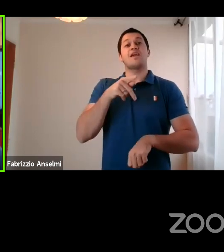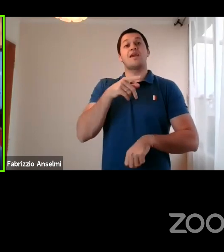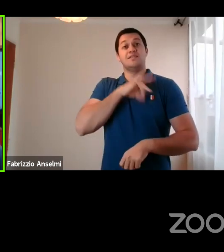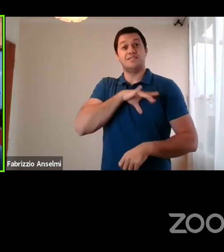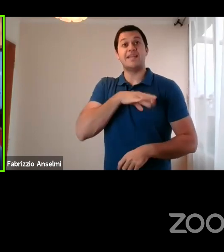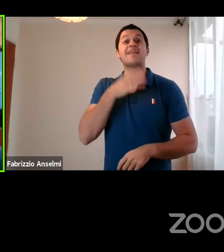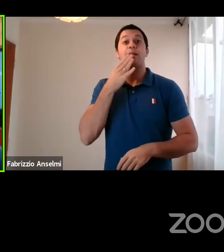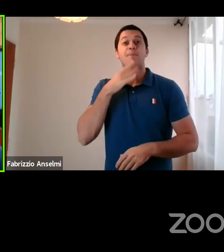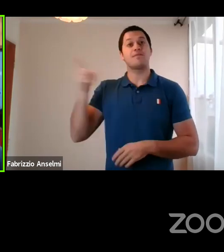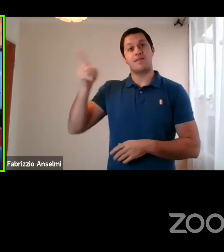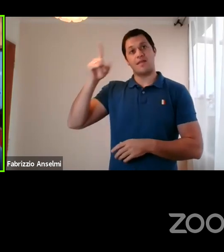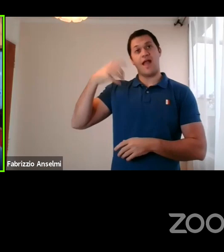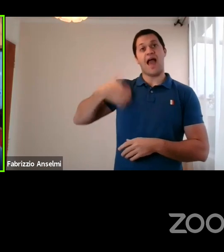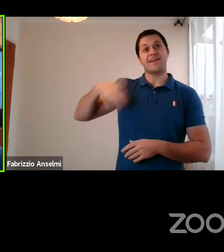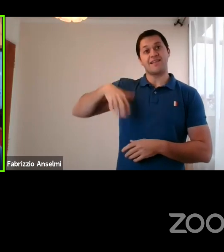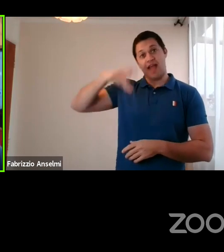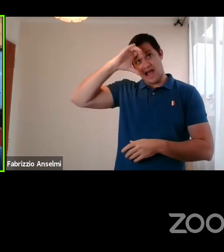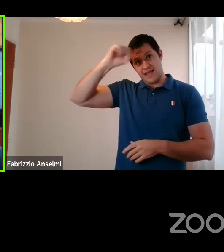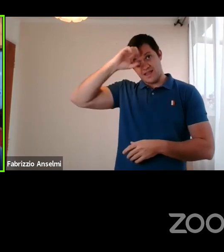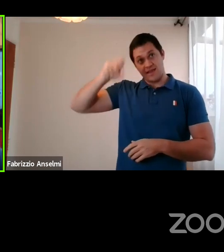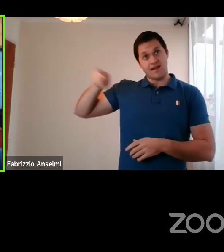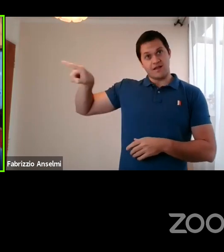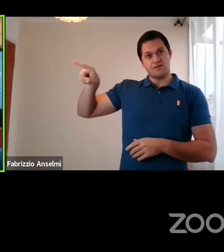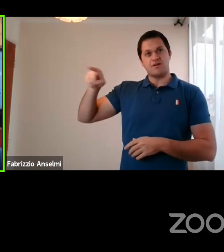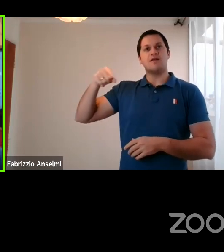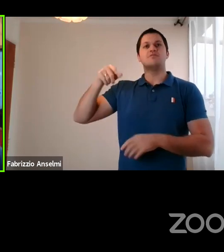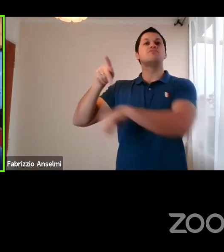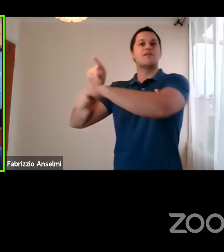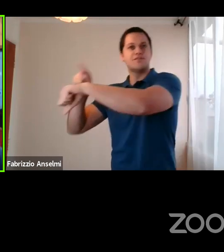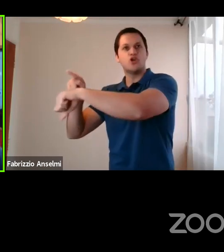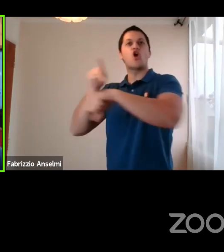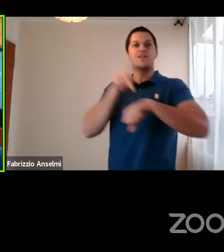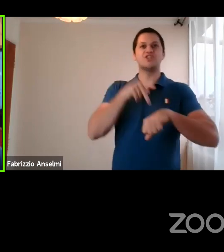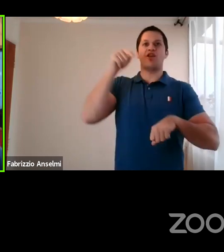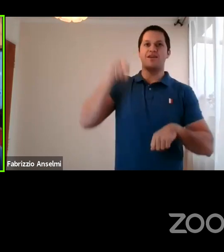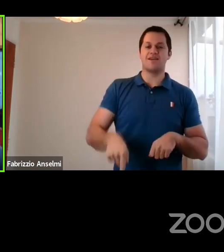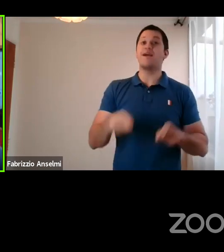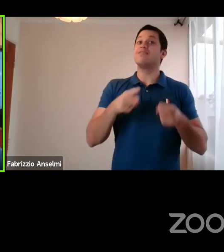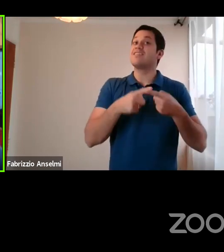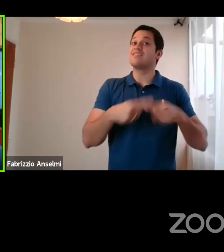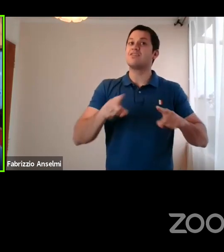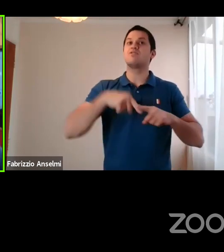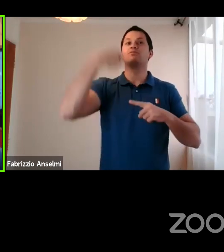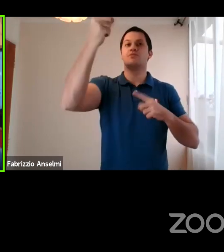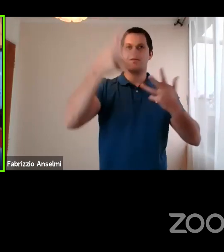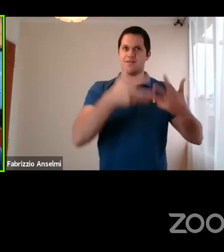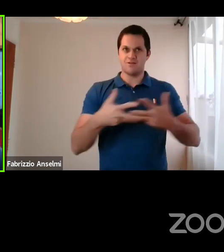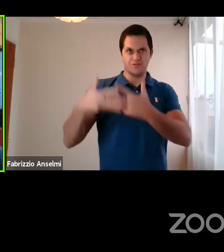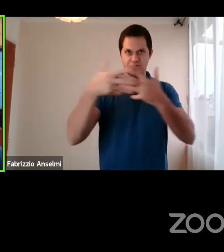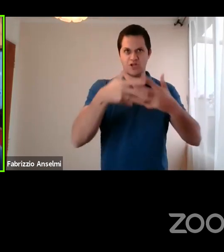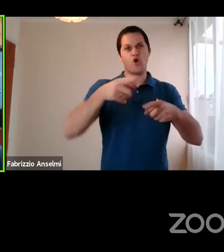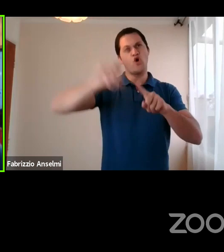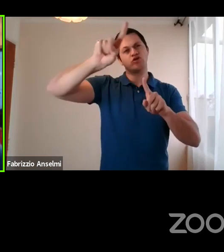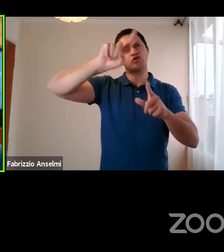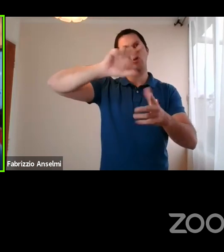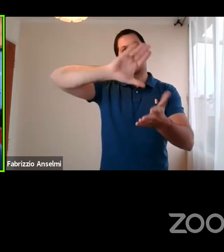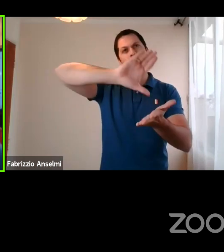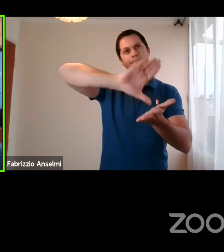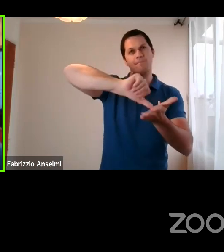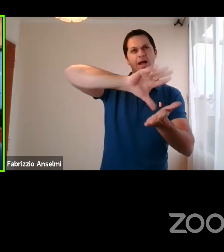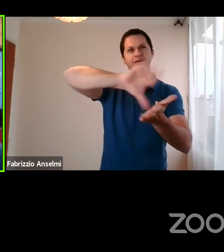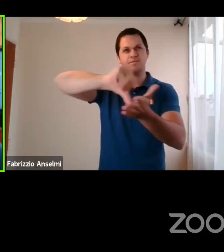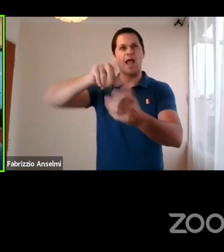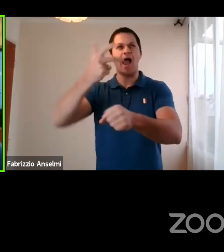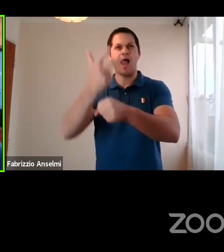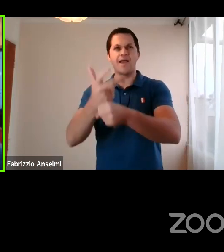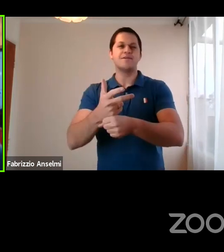La denominación terapista físico existen en Estados Unidos y también en otros países como República Dominicana